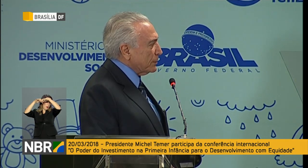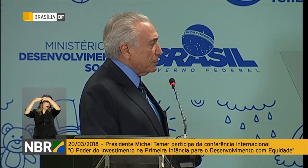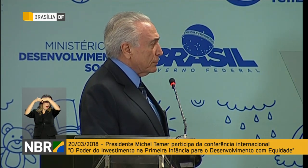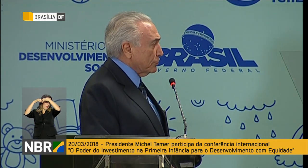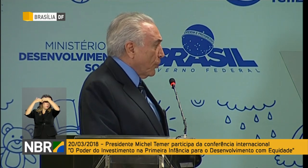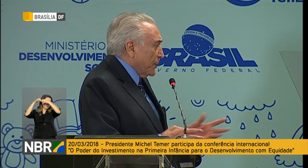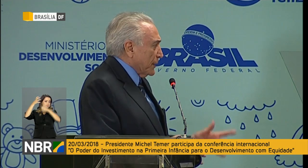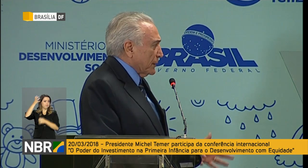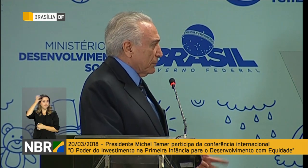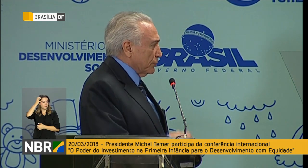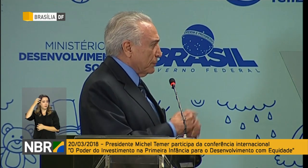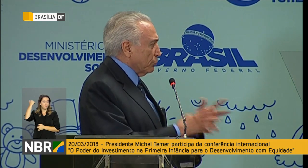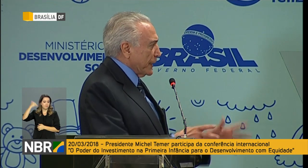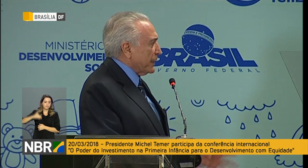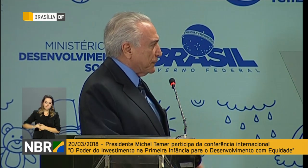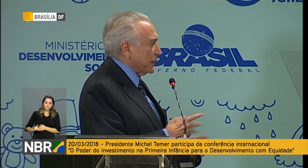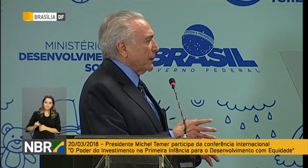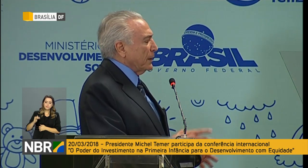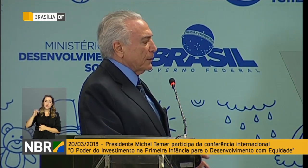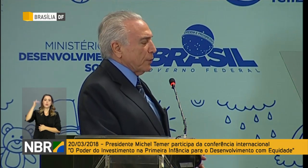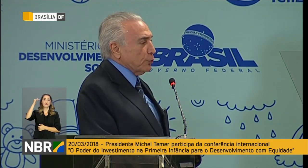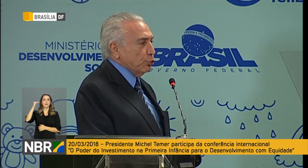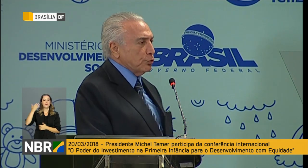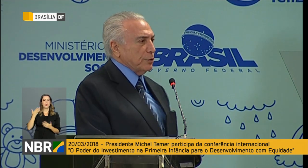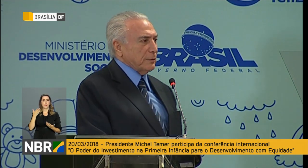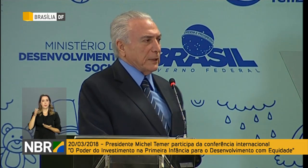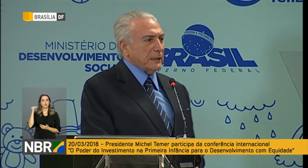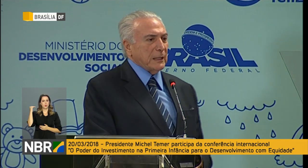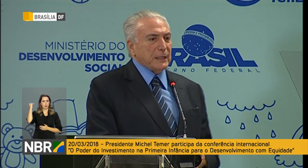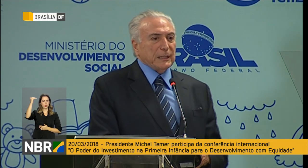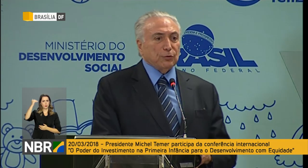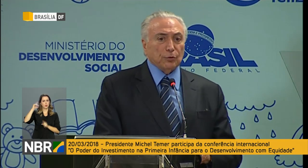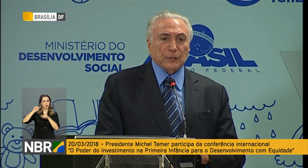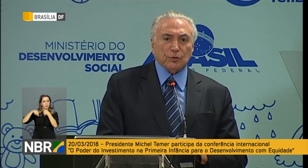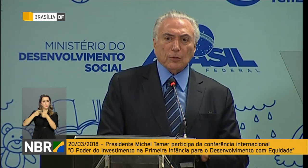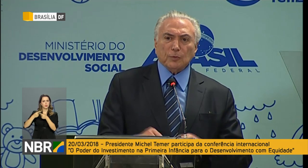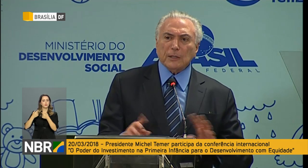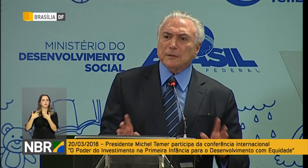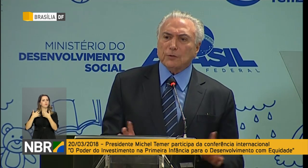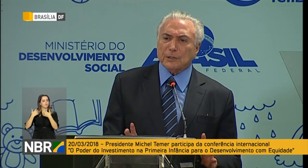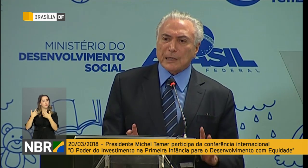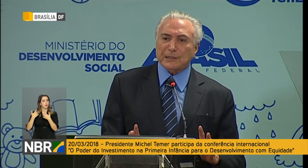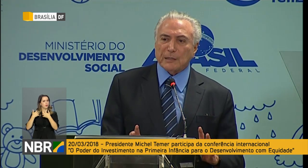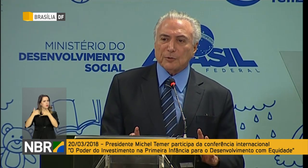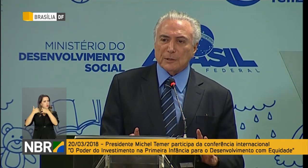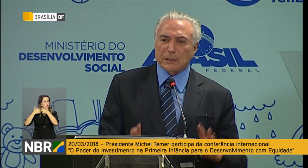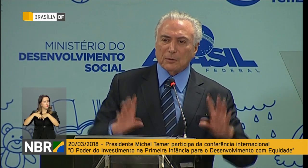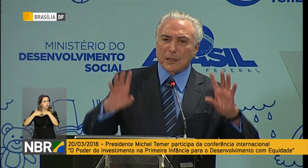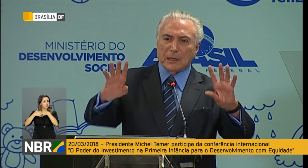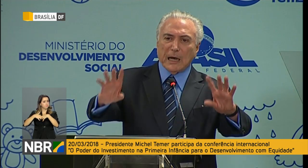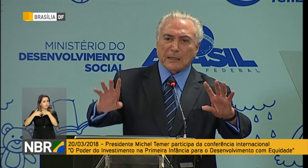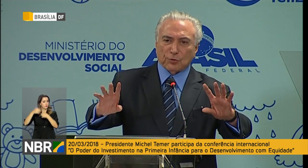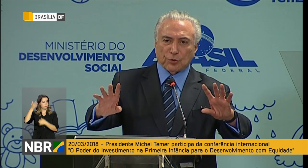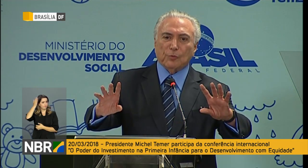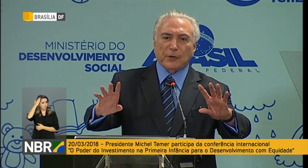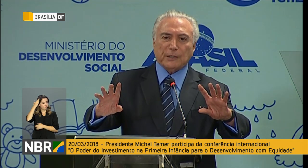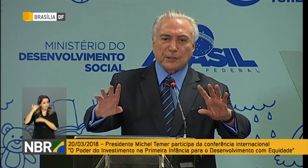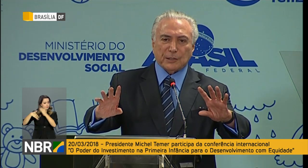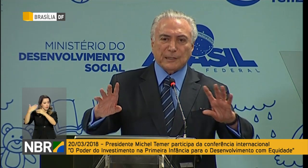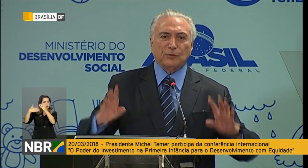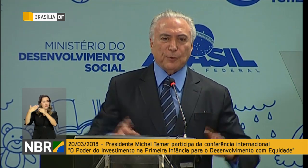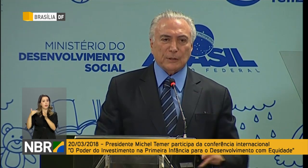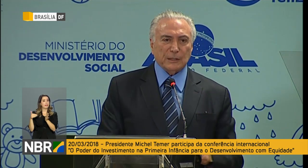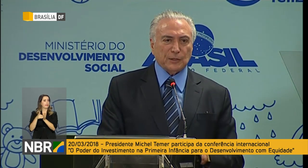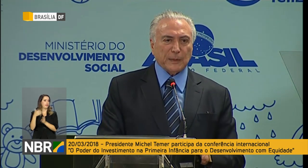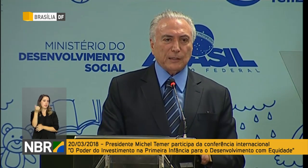a personalidade do homem, né? da mulher, enfim, do adulto, não é? E tudo isso nós, muitas vezes, nos esquecemos. Então, atos como